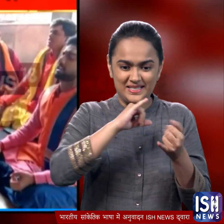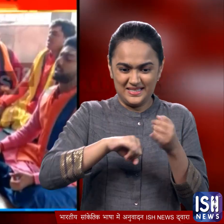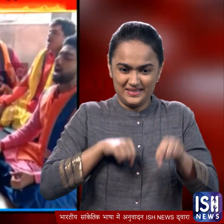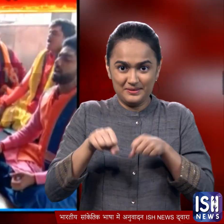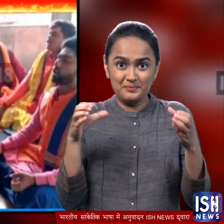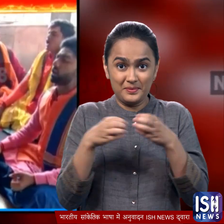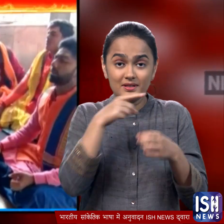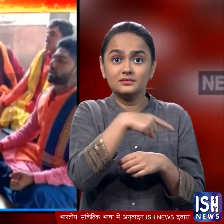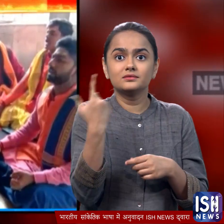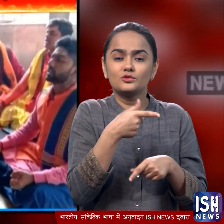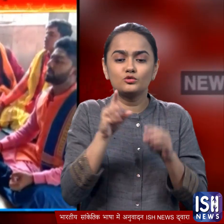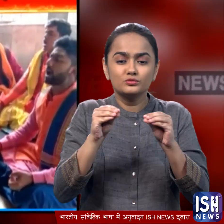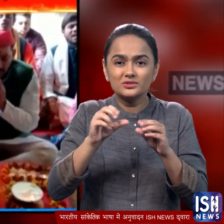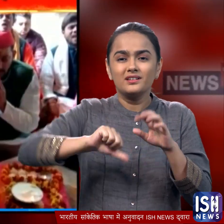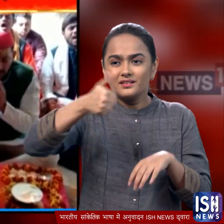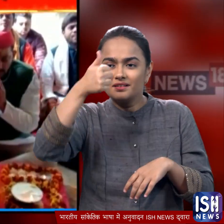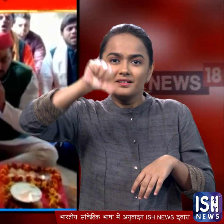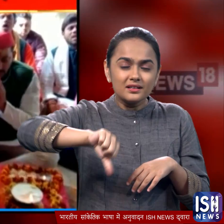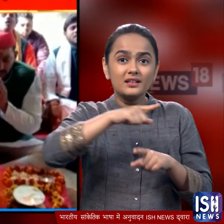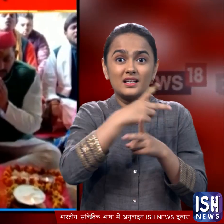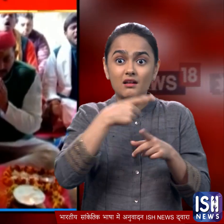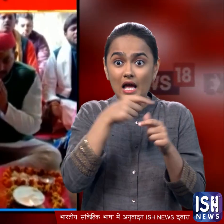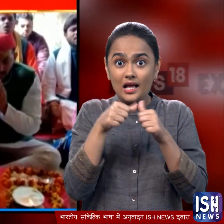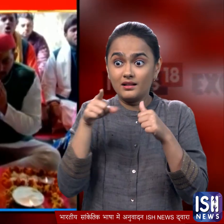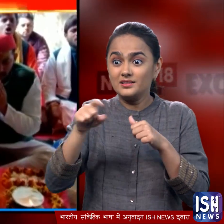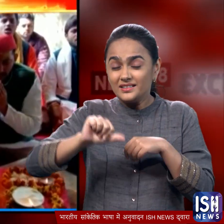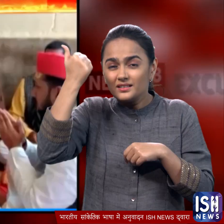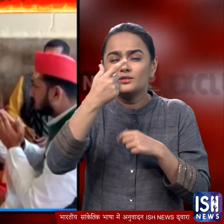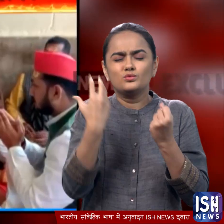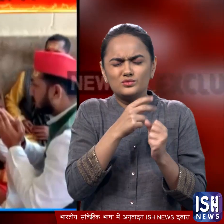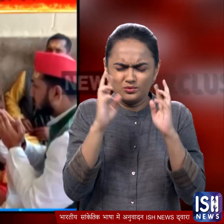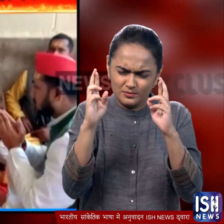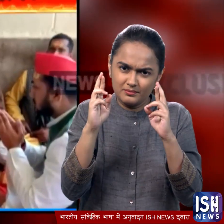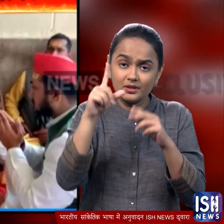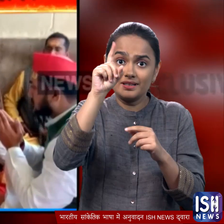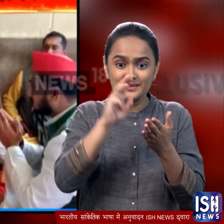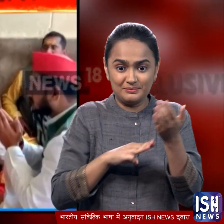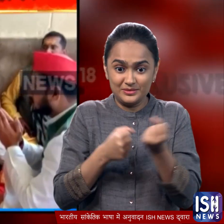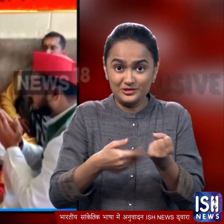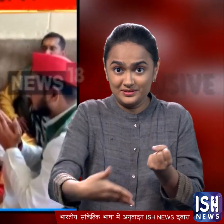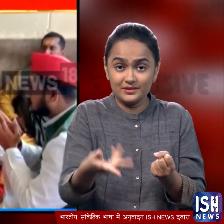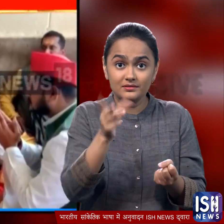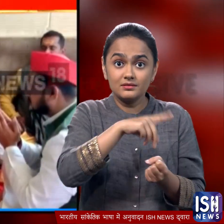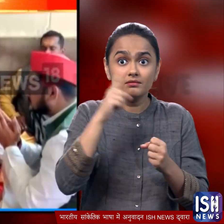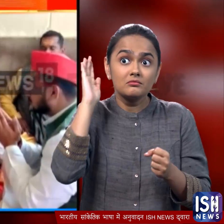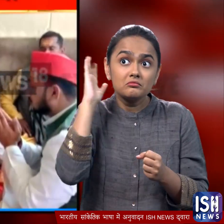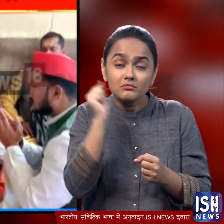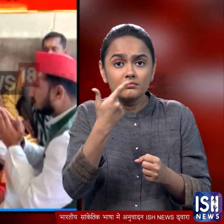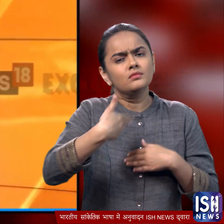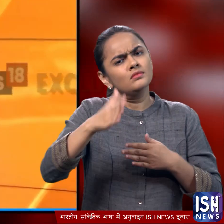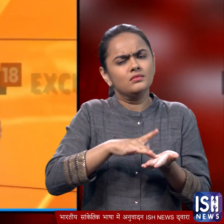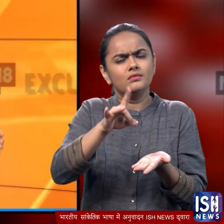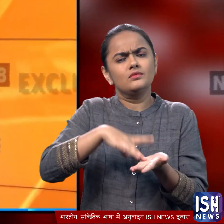समाजवादी पार्टी के कार्यकर्ता ये पूजा जीत और अखिलेश के मुख्यमंत्री बनने के लिए कर रहे हैं, जो 10 मार्च यानी कि विधानसभा चुनाव के नतीजे आने तक